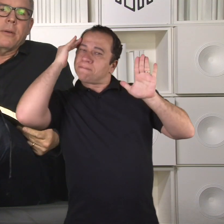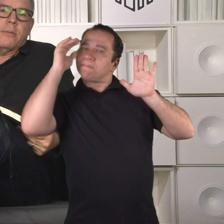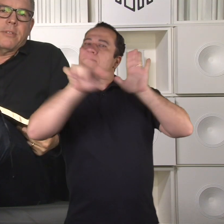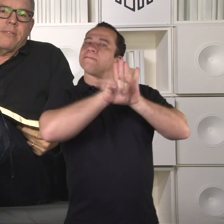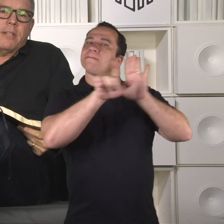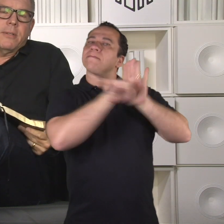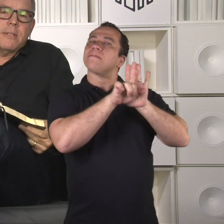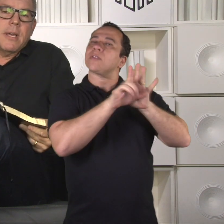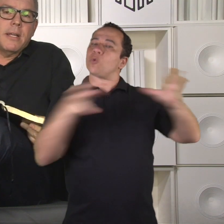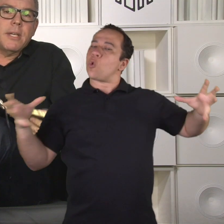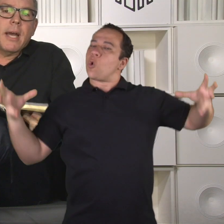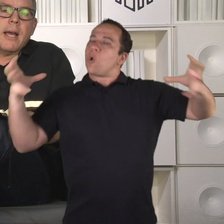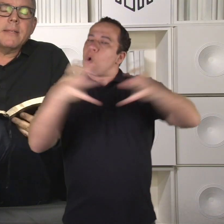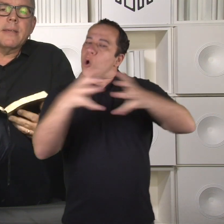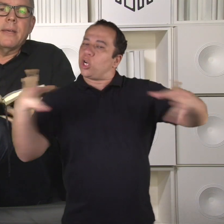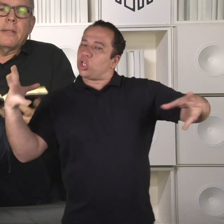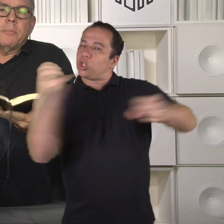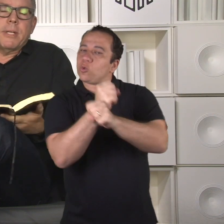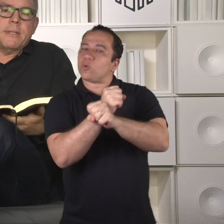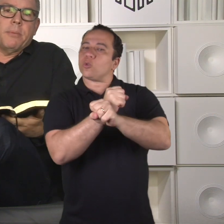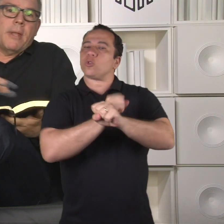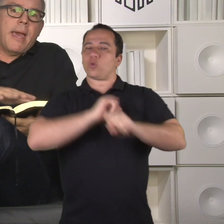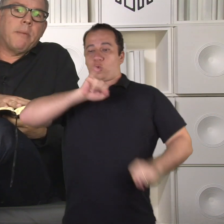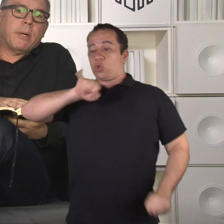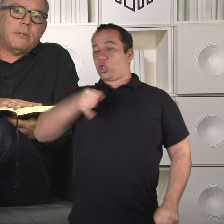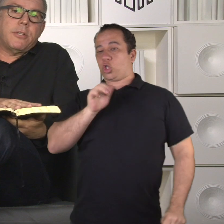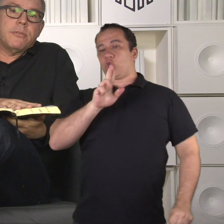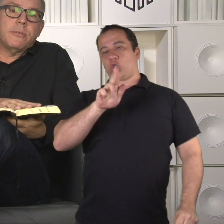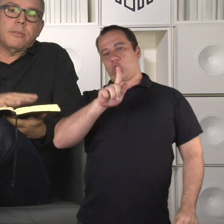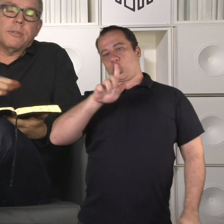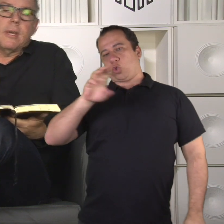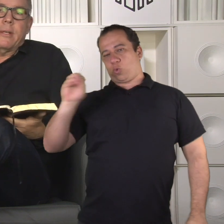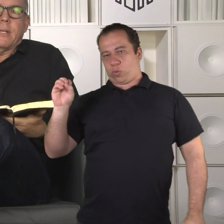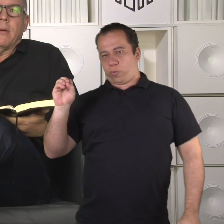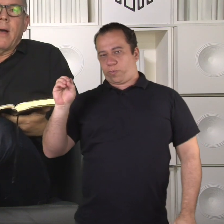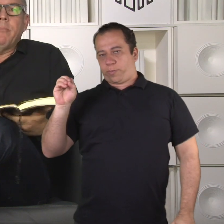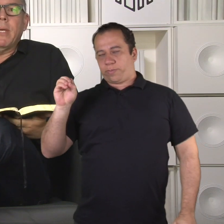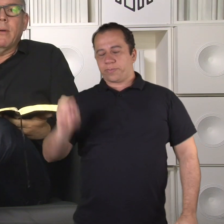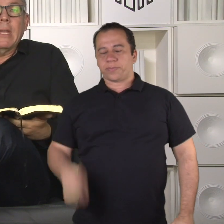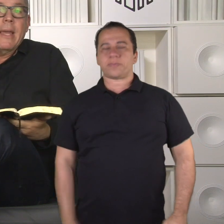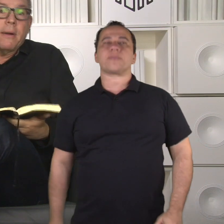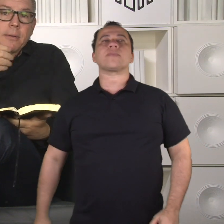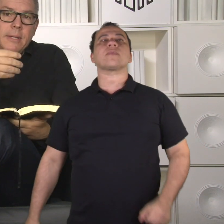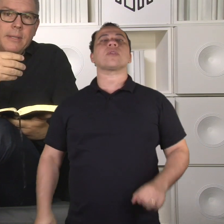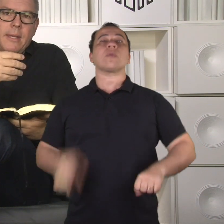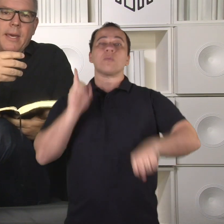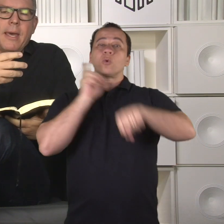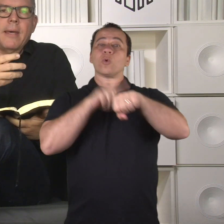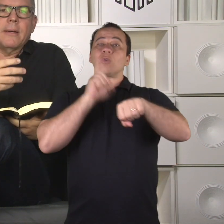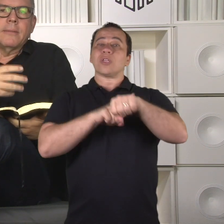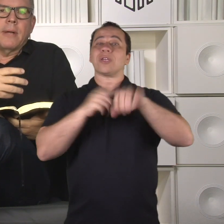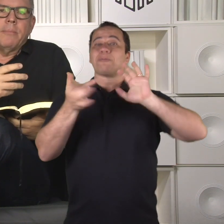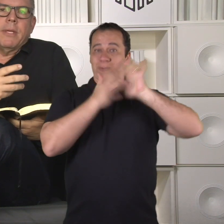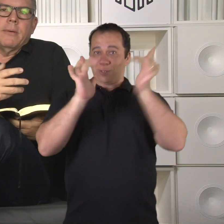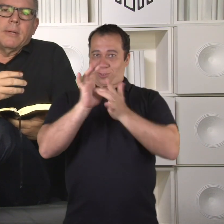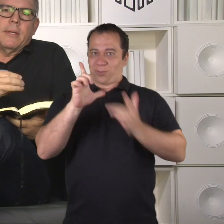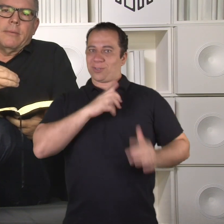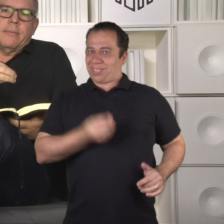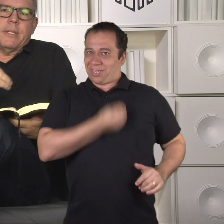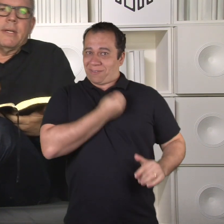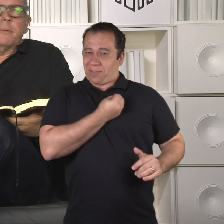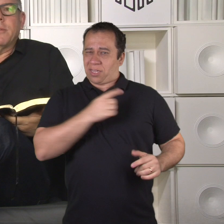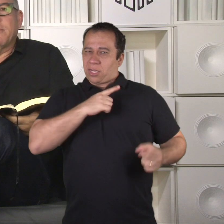mais conservadores e radicais. Então, por exemplo, na época de Jesus, tinha o rabino Hillel, que era um